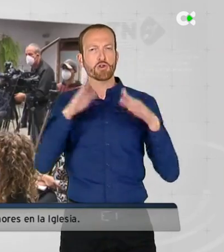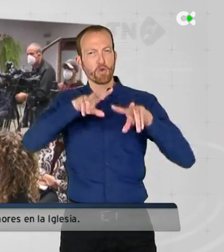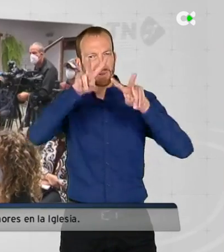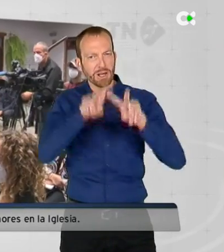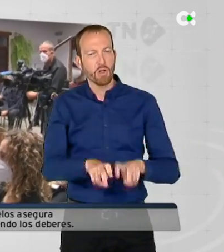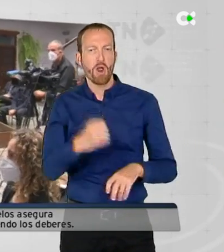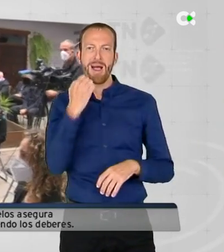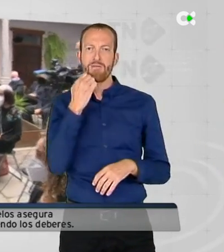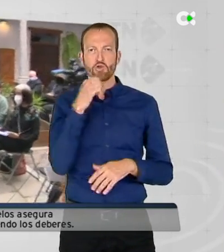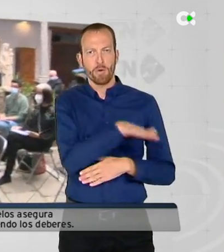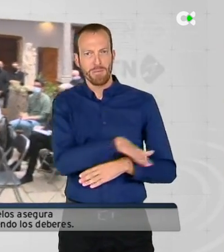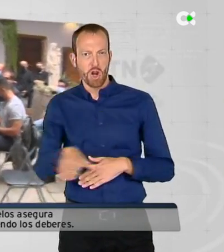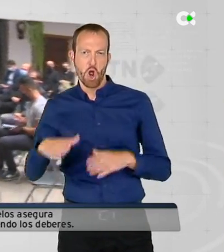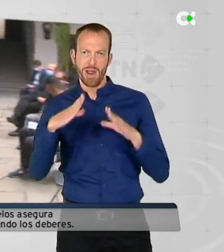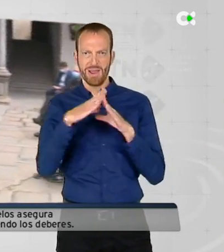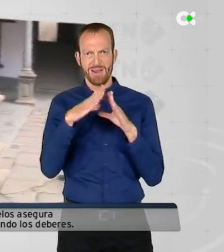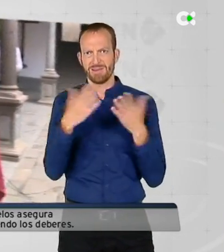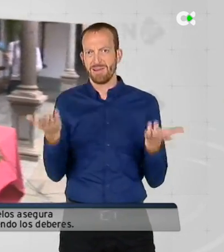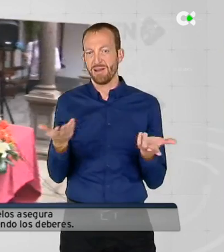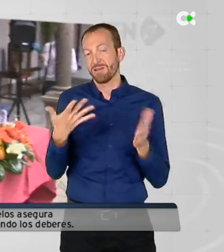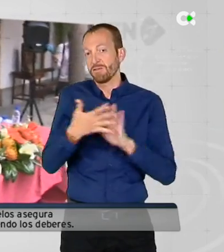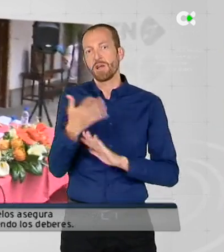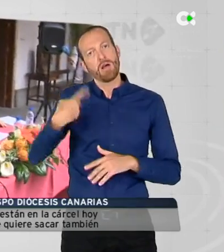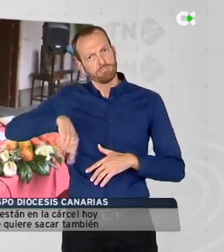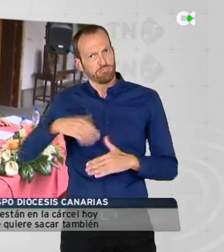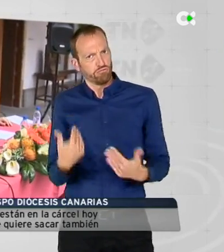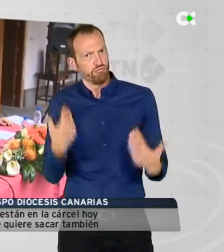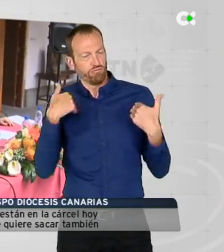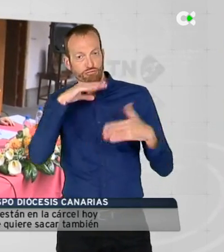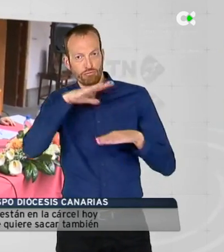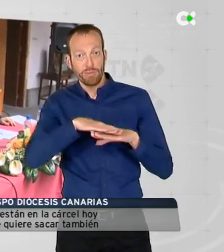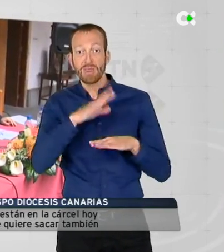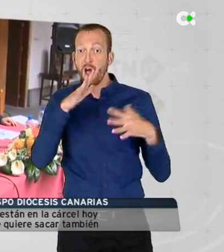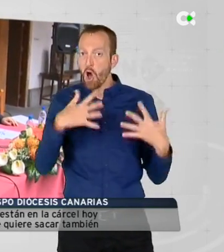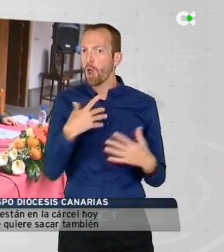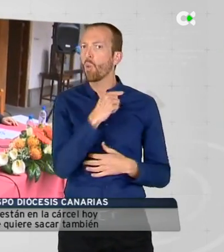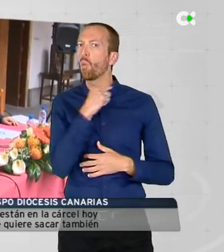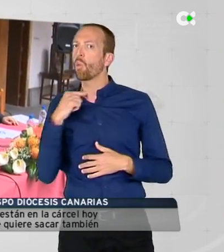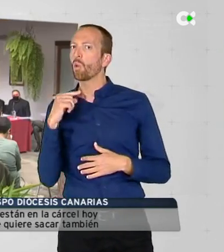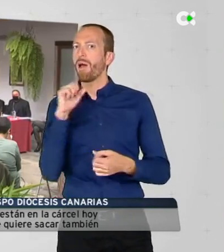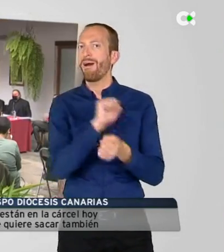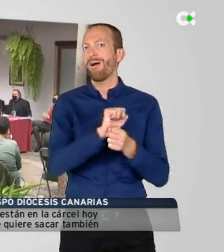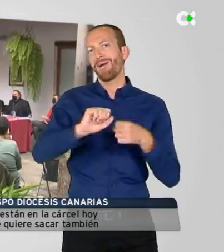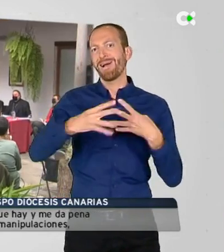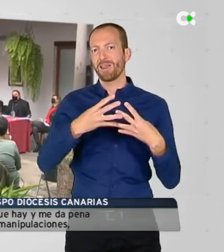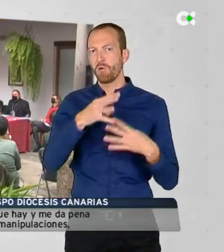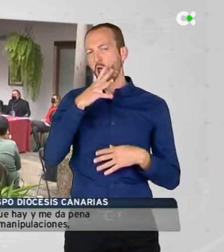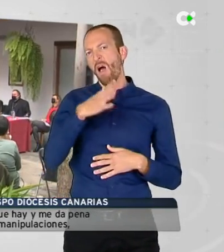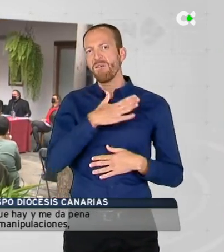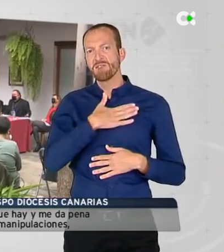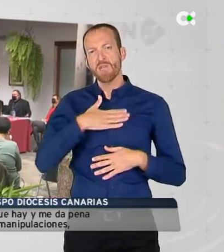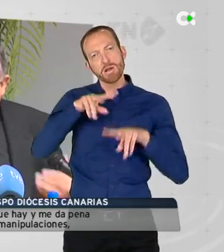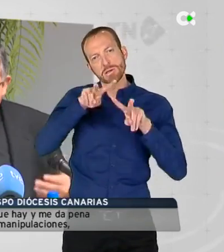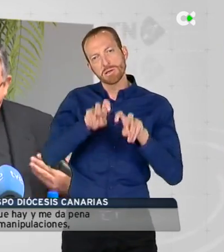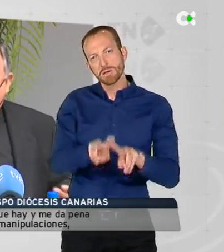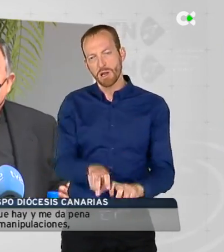Iglesia. José Mazuelos asegura que están haciendo los deberes. Ha habido curas que están en la cárcel hoy, lo que pasa es que se quiere sacar también más casos